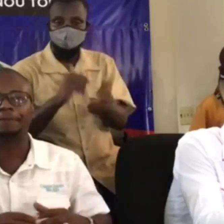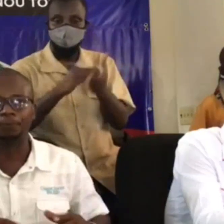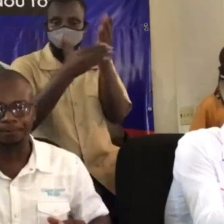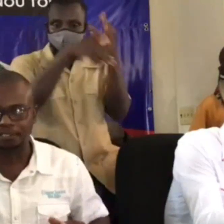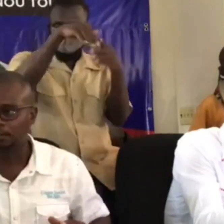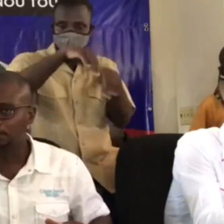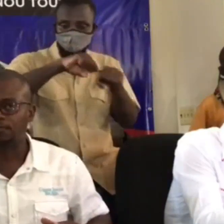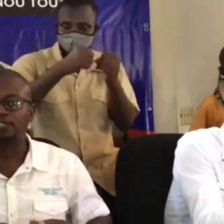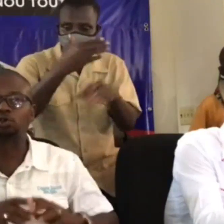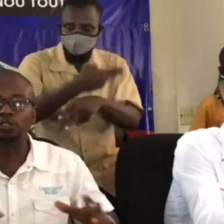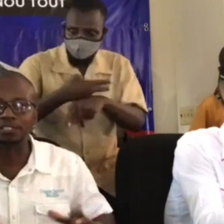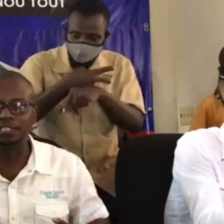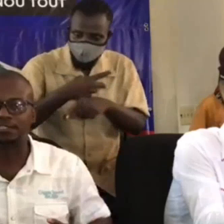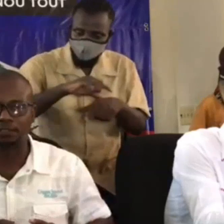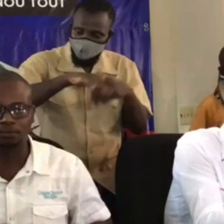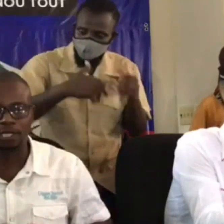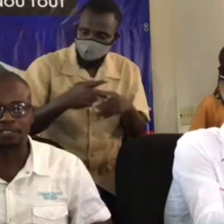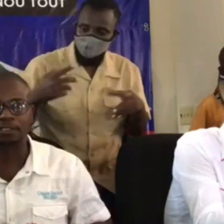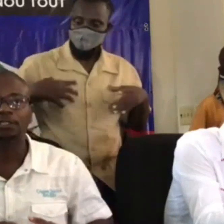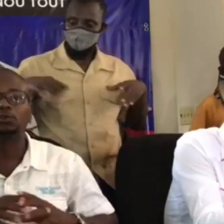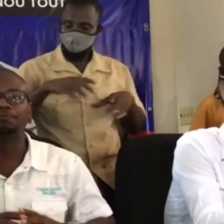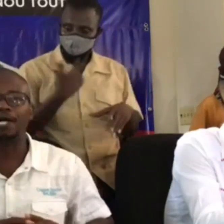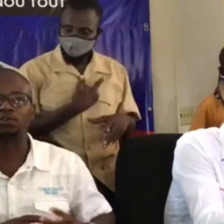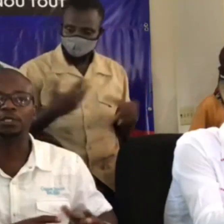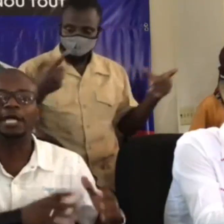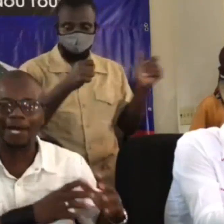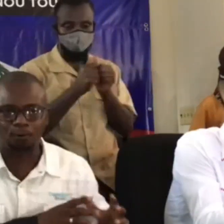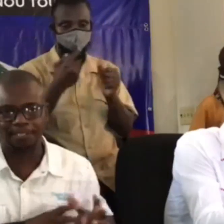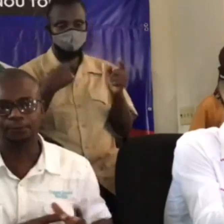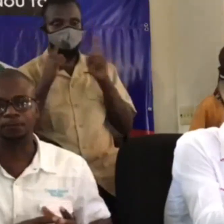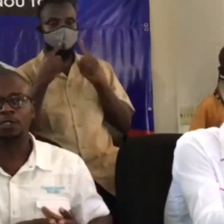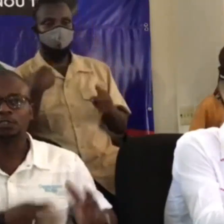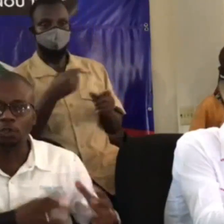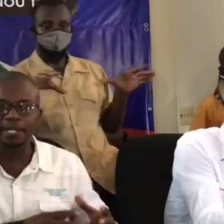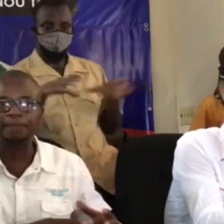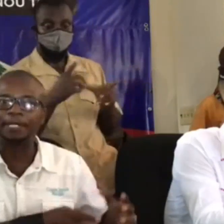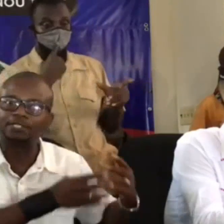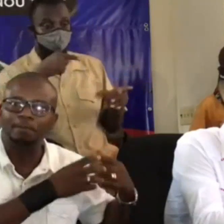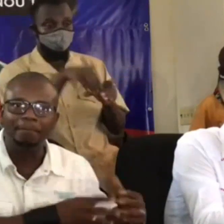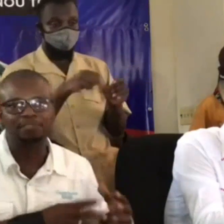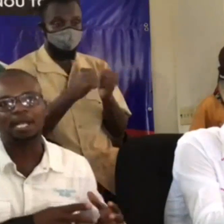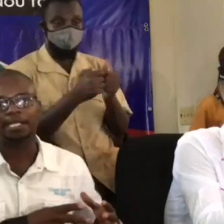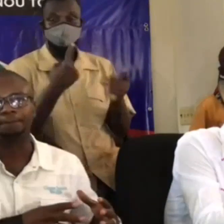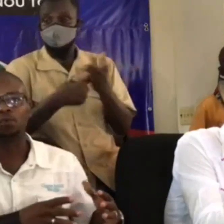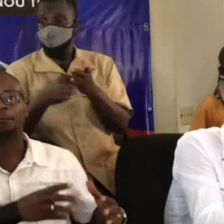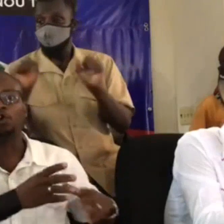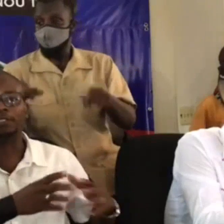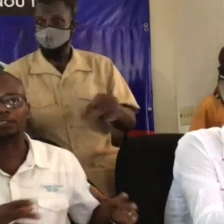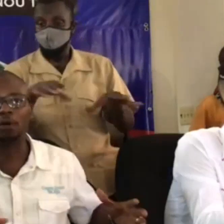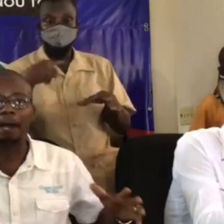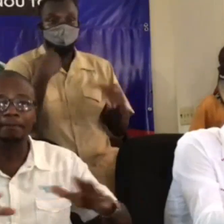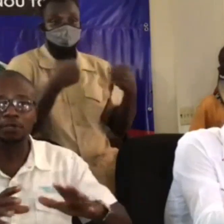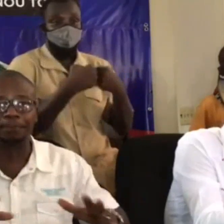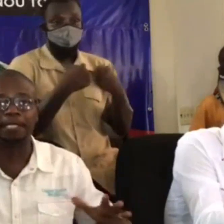Nous-mêmes, nous répondons présent. Et ceci, tout dirigeant secteur démocratique, là, toute base, n'a pas accompagné. 2 mai, c'est pas presque même petit bagage là. Pour